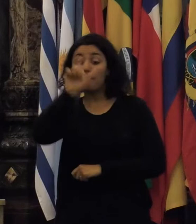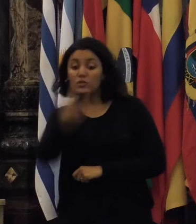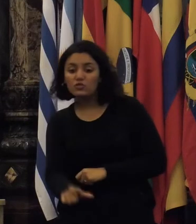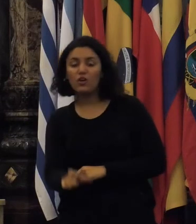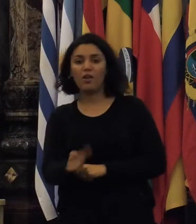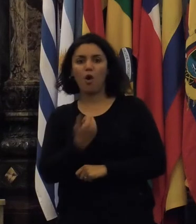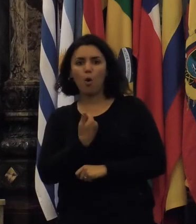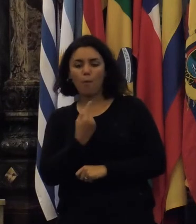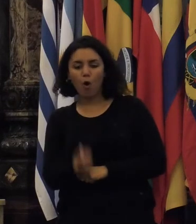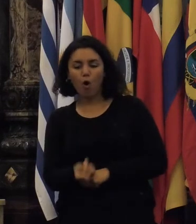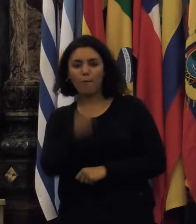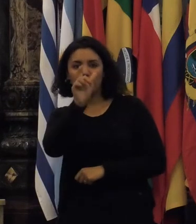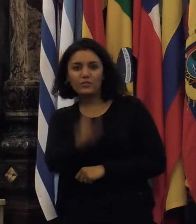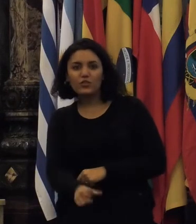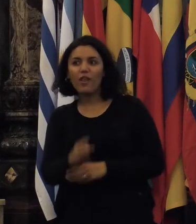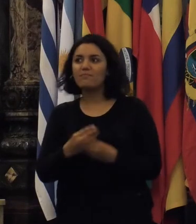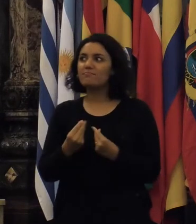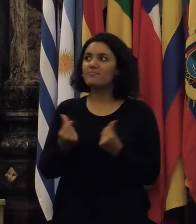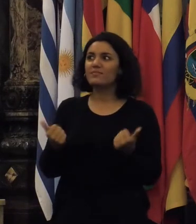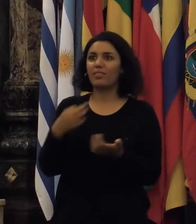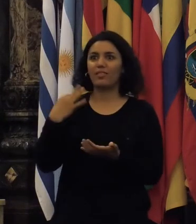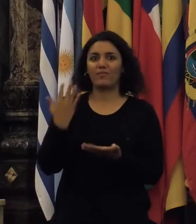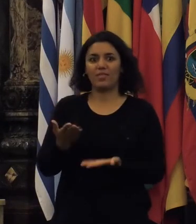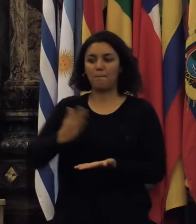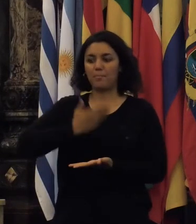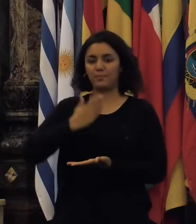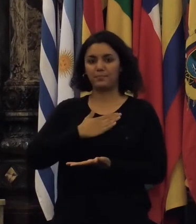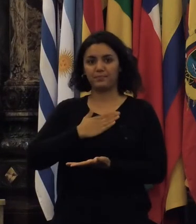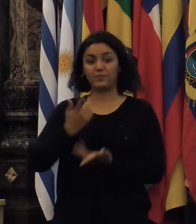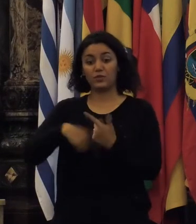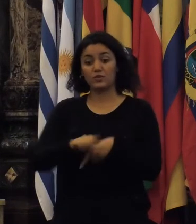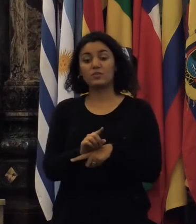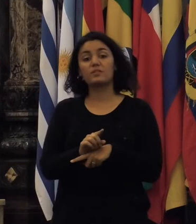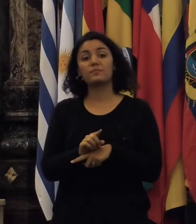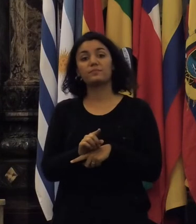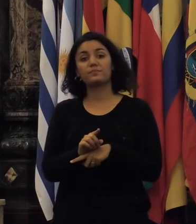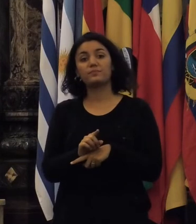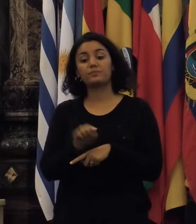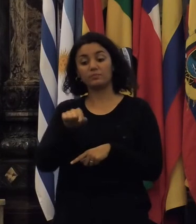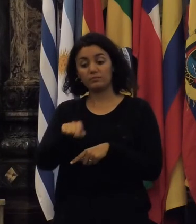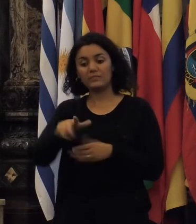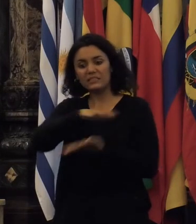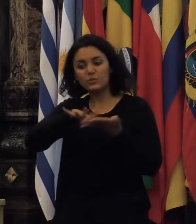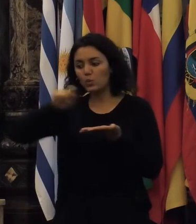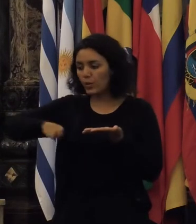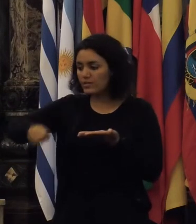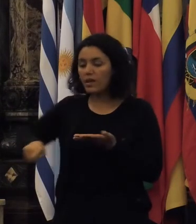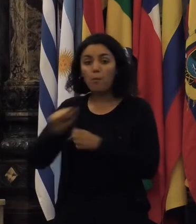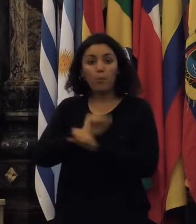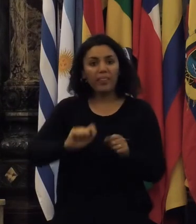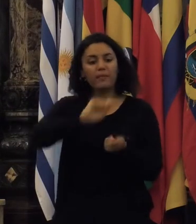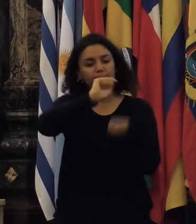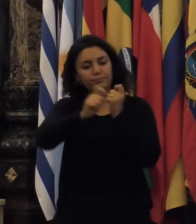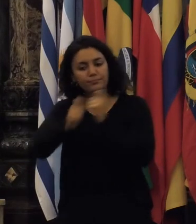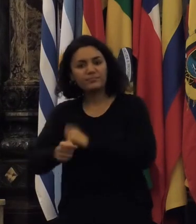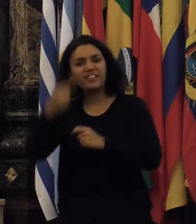alguien. Cómo la misma decisión judicial puede ser tan distinta según sea cada quien. Entonces nosotros